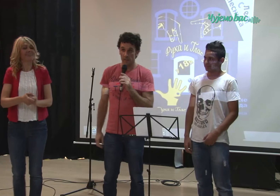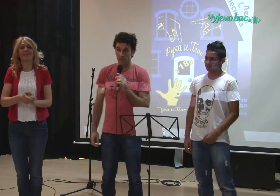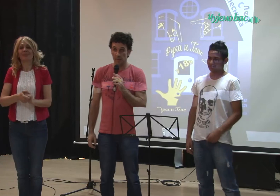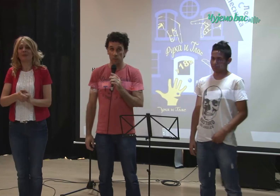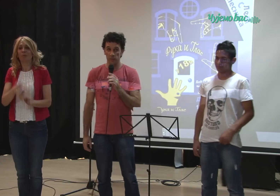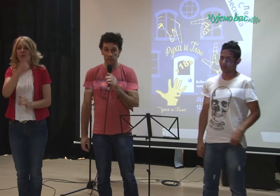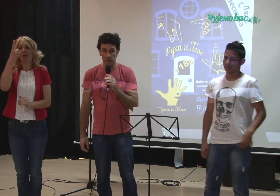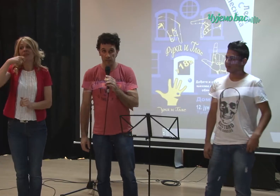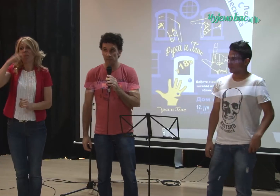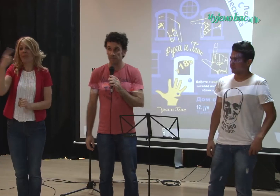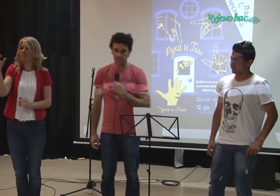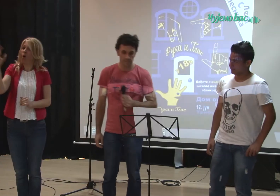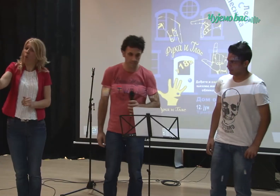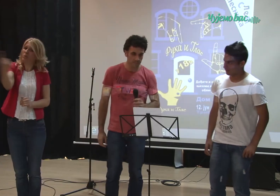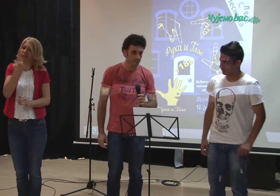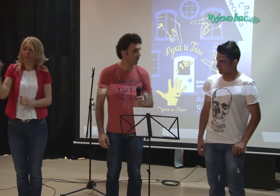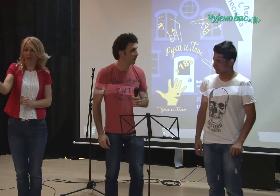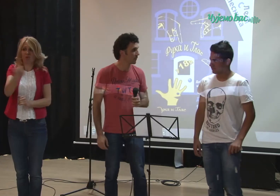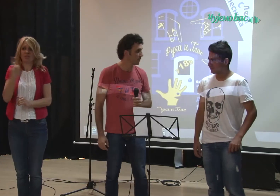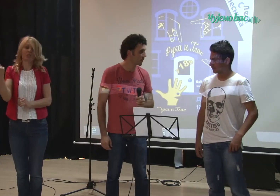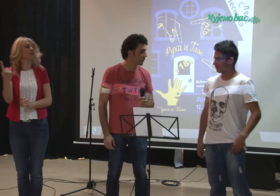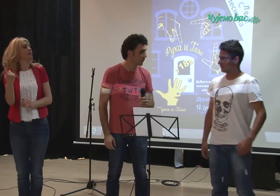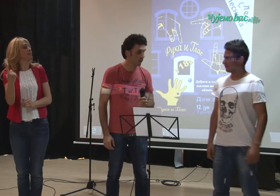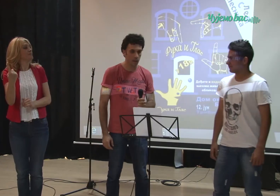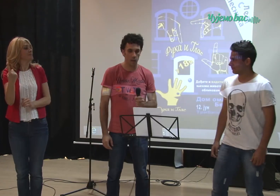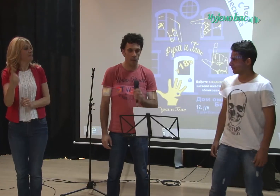Ovo je jedna pesma o usamljenosti.